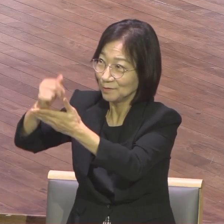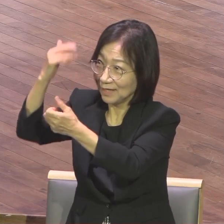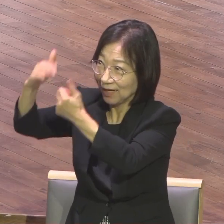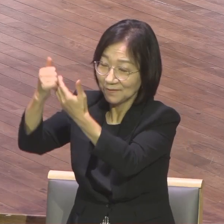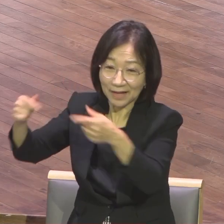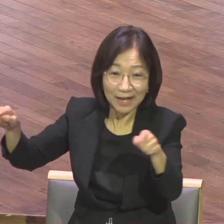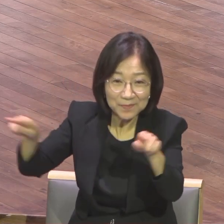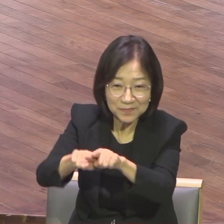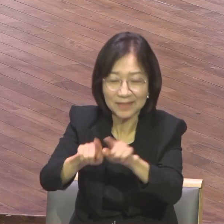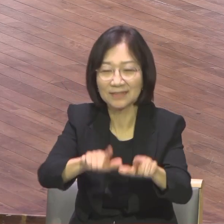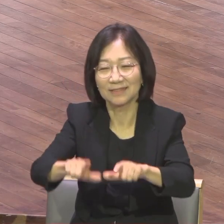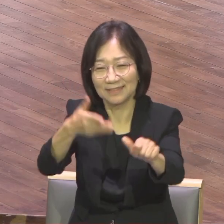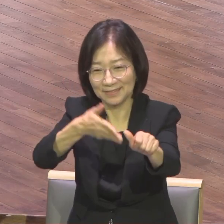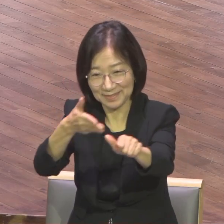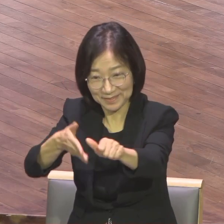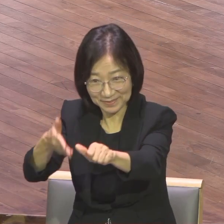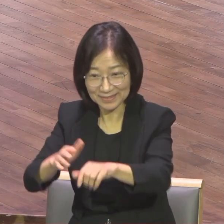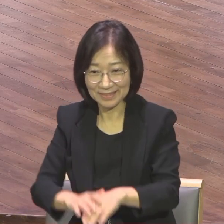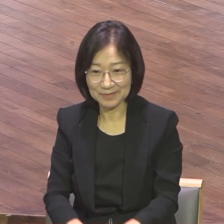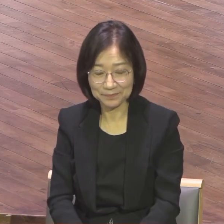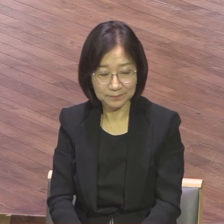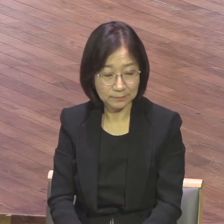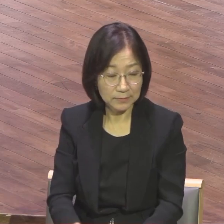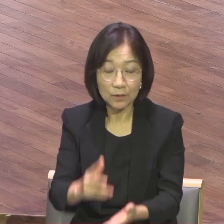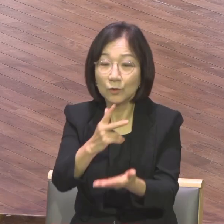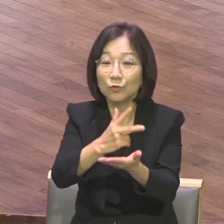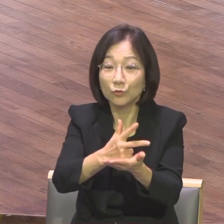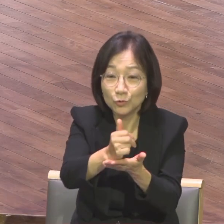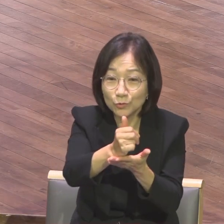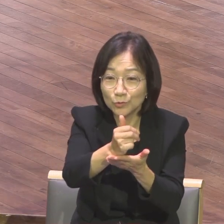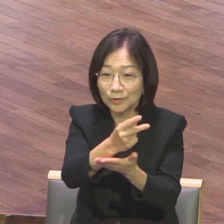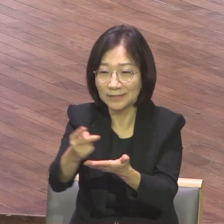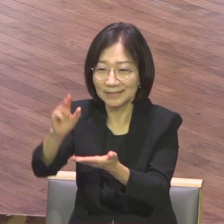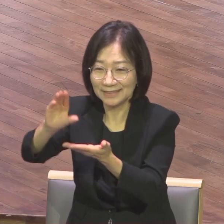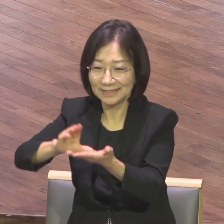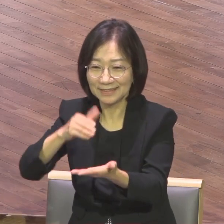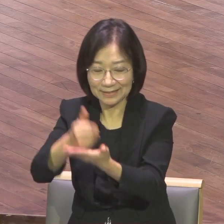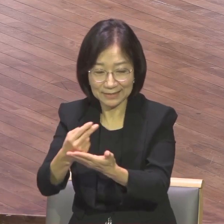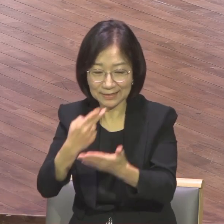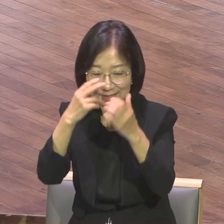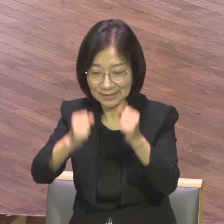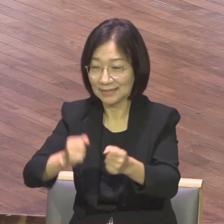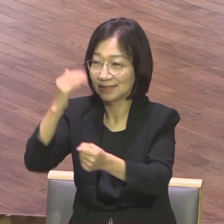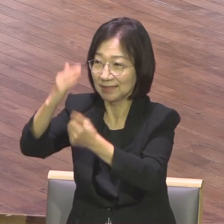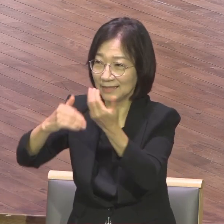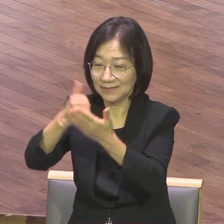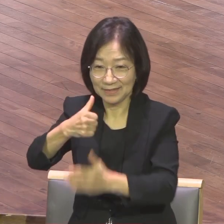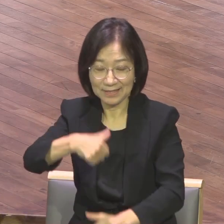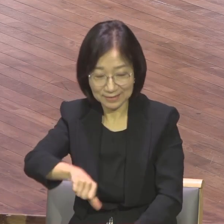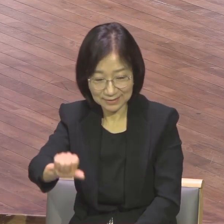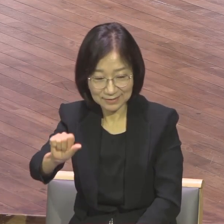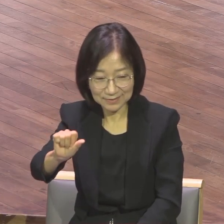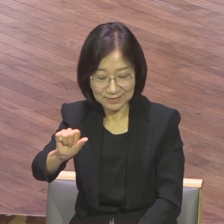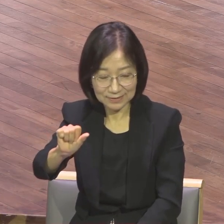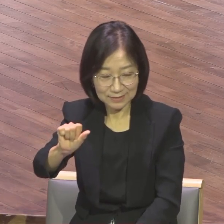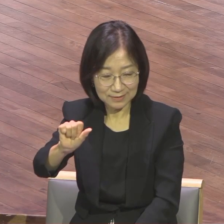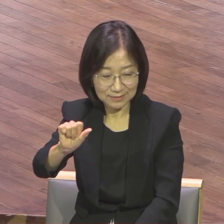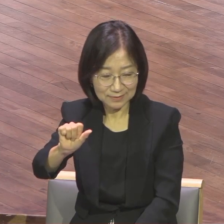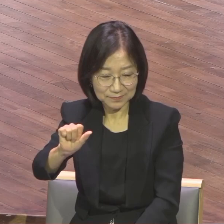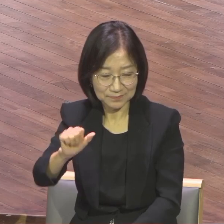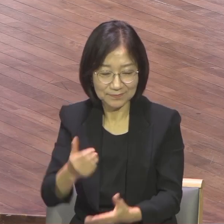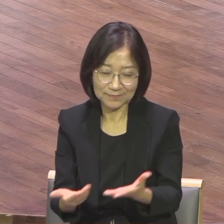사시기를 바랍니다. 신앙 고백합니다. 주는 그리스도시요 살아계신 하나님의